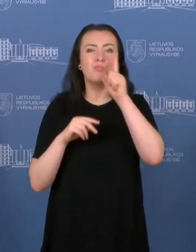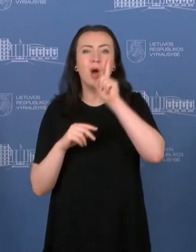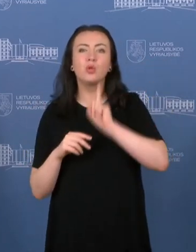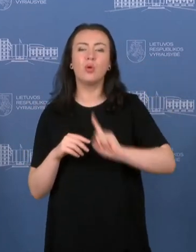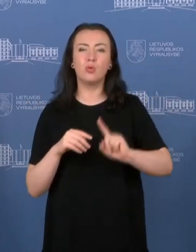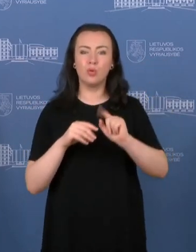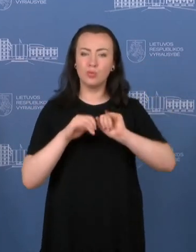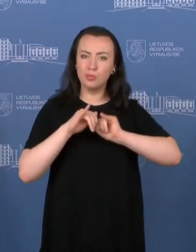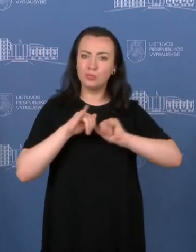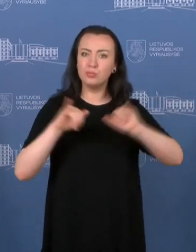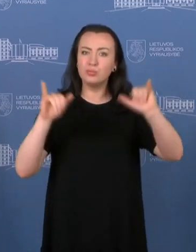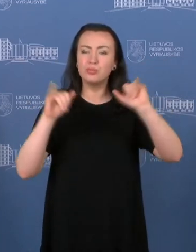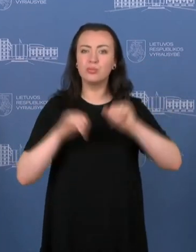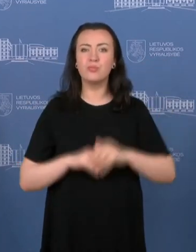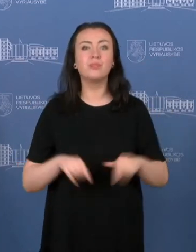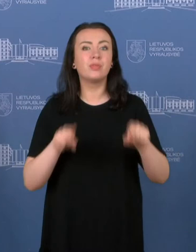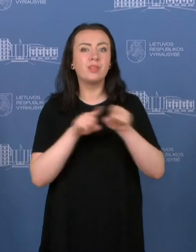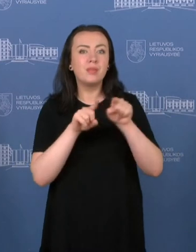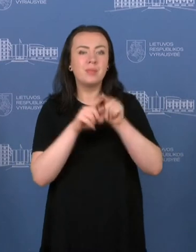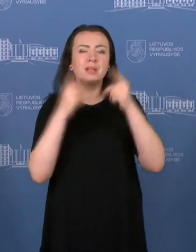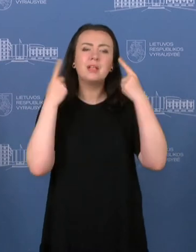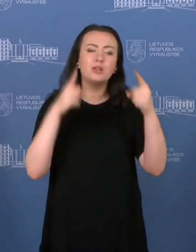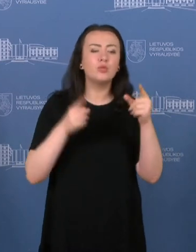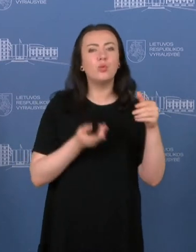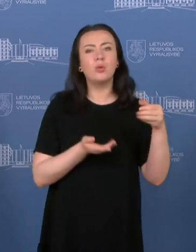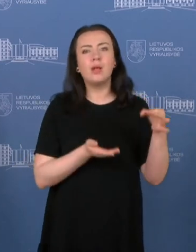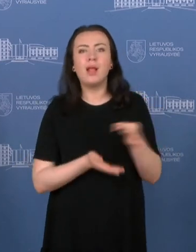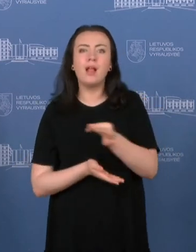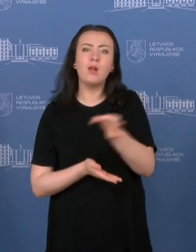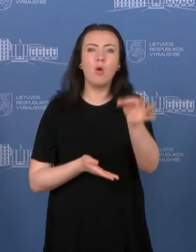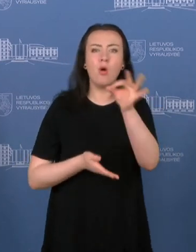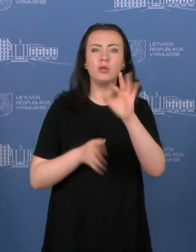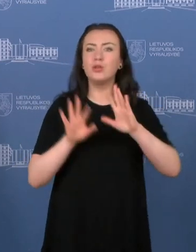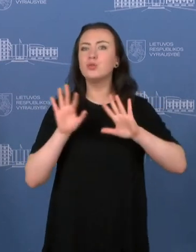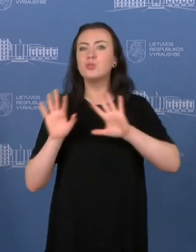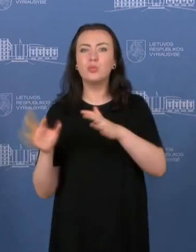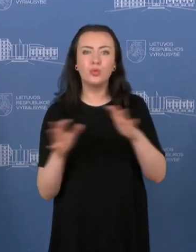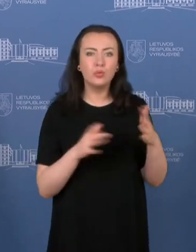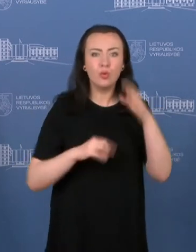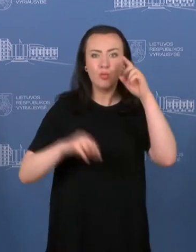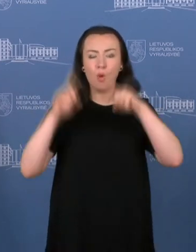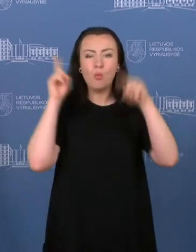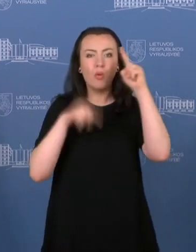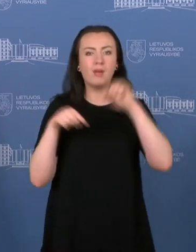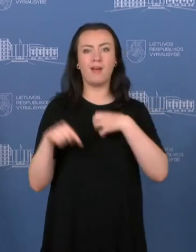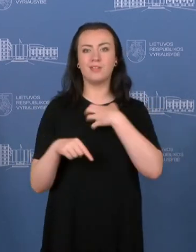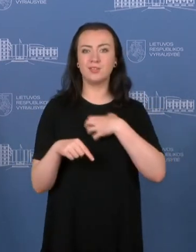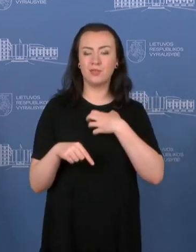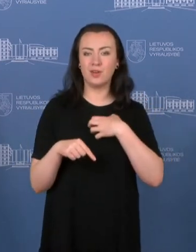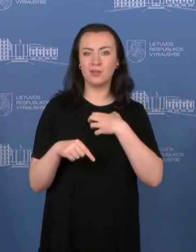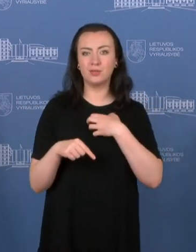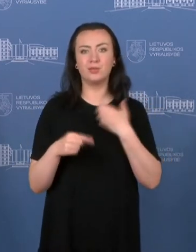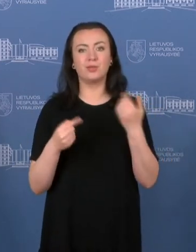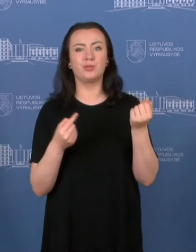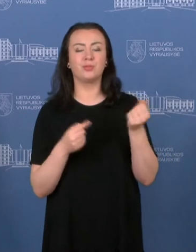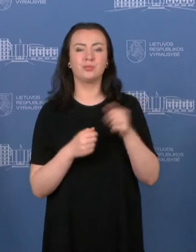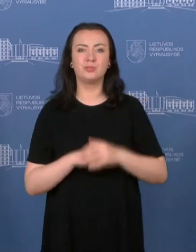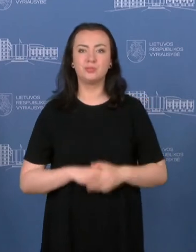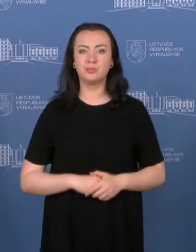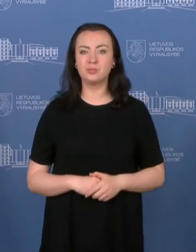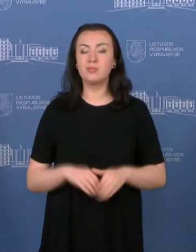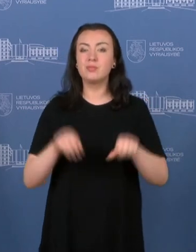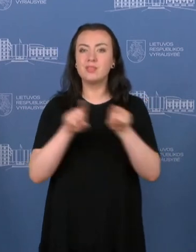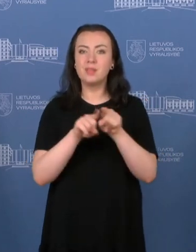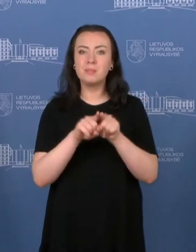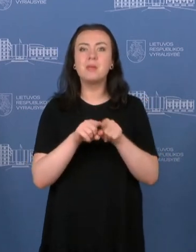didinimą, alternatyvių kelionės būdų populiarinimą, tai yra švietėjiška veikla, taip